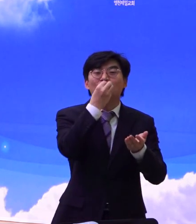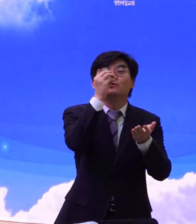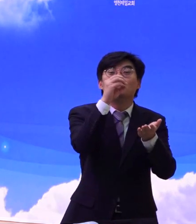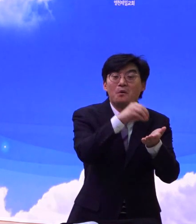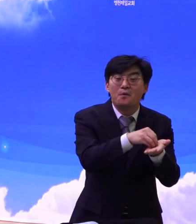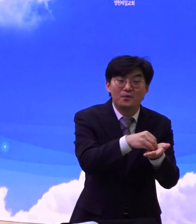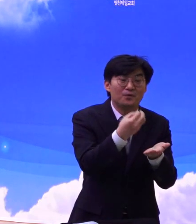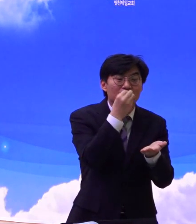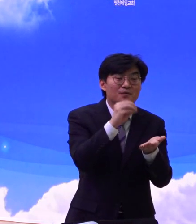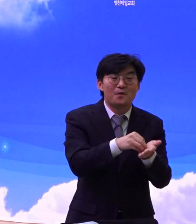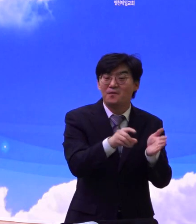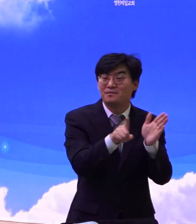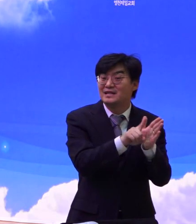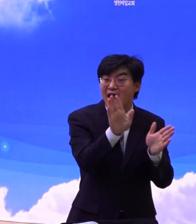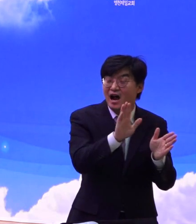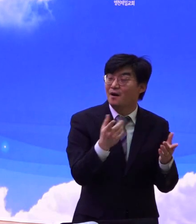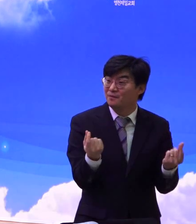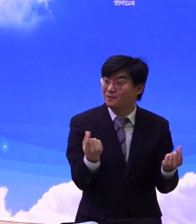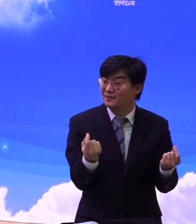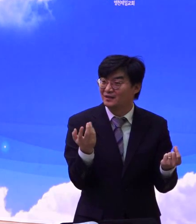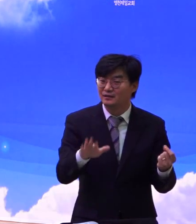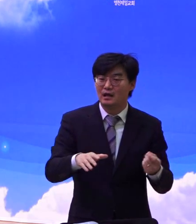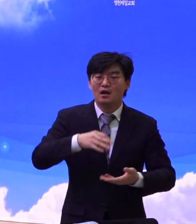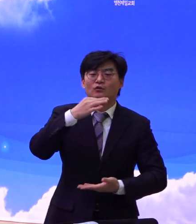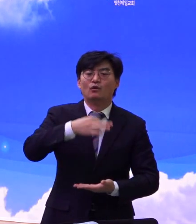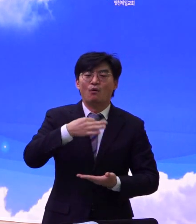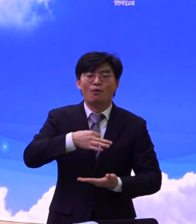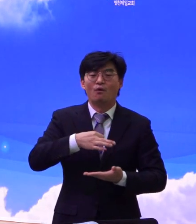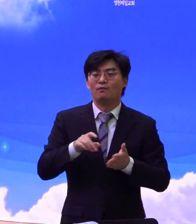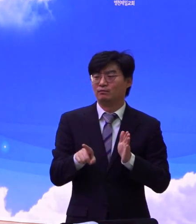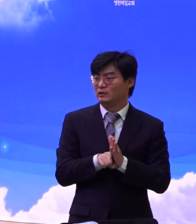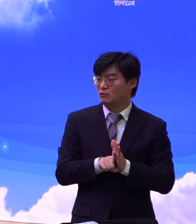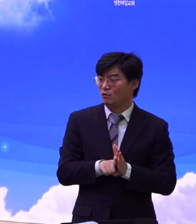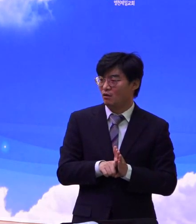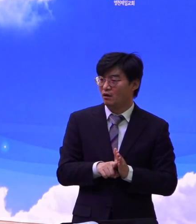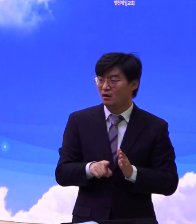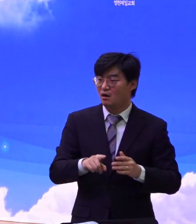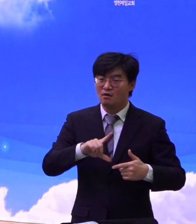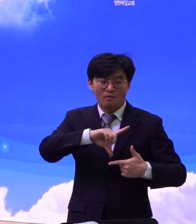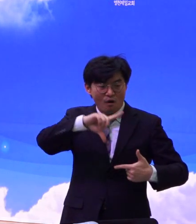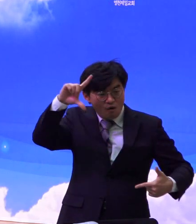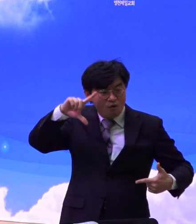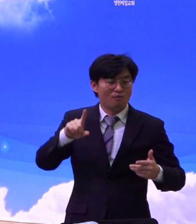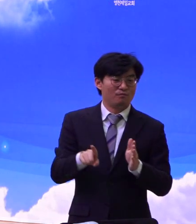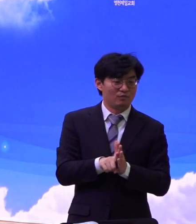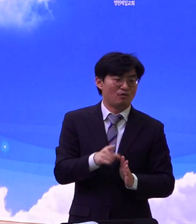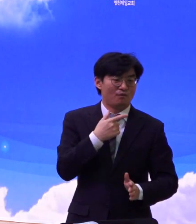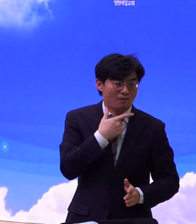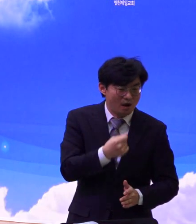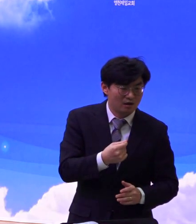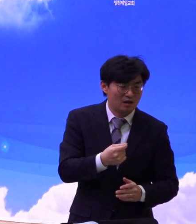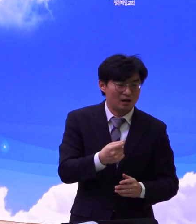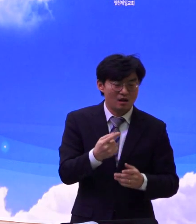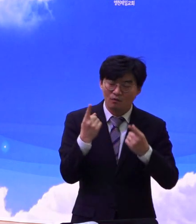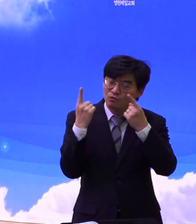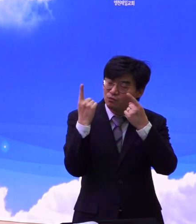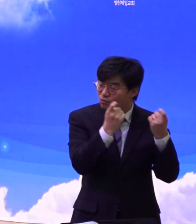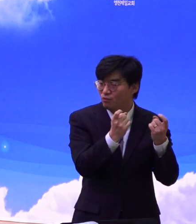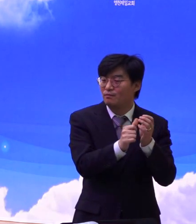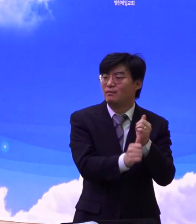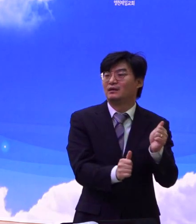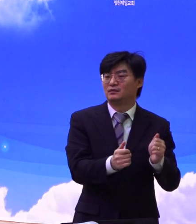그것을 따라가고, 그래서 그것들이 최후의 날에 파멸하고 멸망당할 때 우리도 그렇게 될 수밖에 없다고 하는 것을 알지